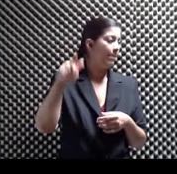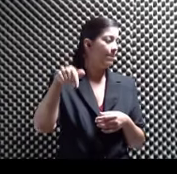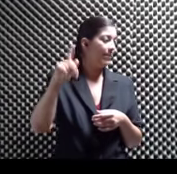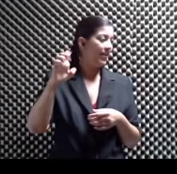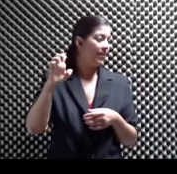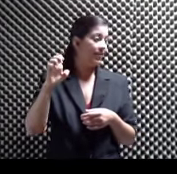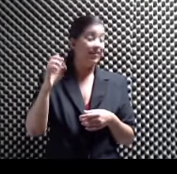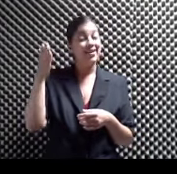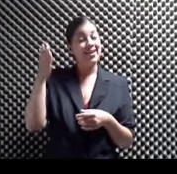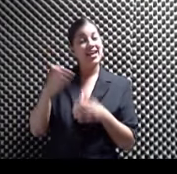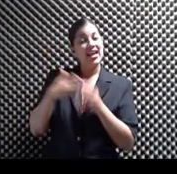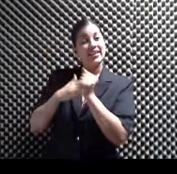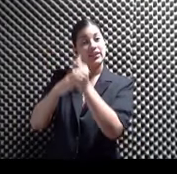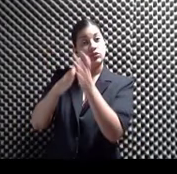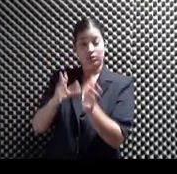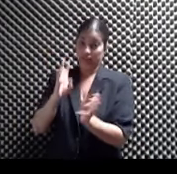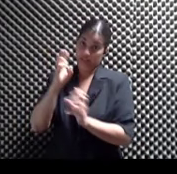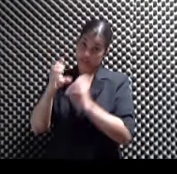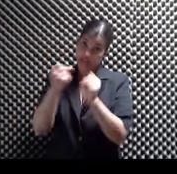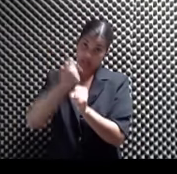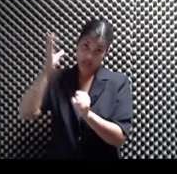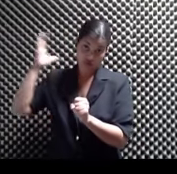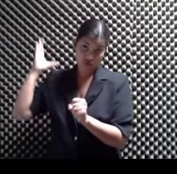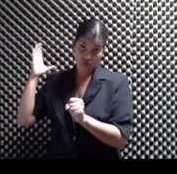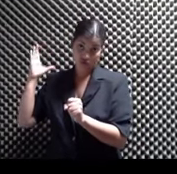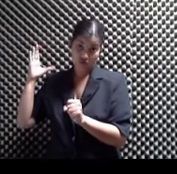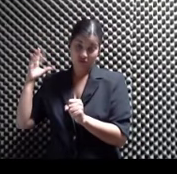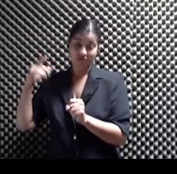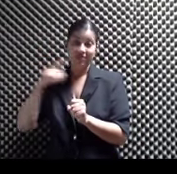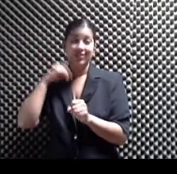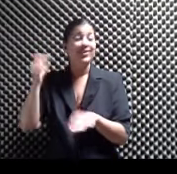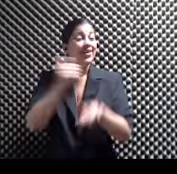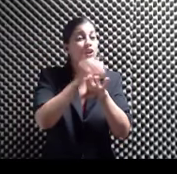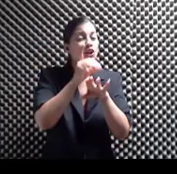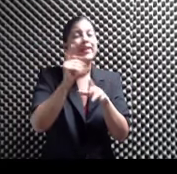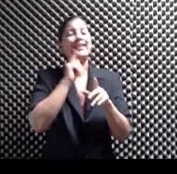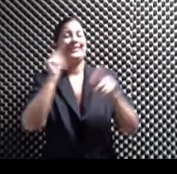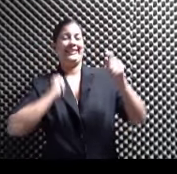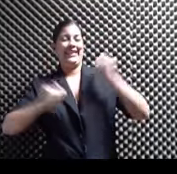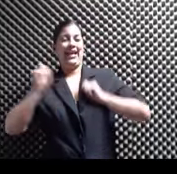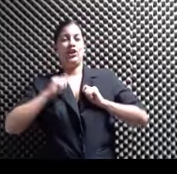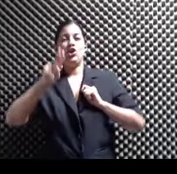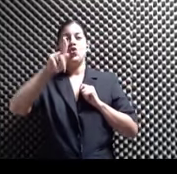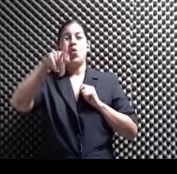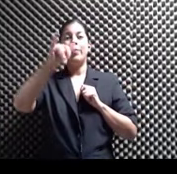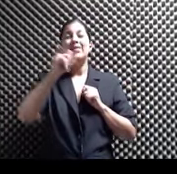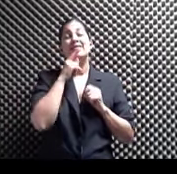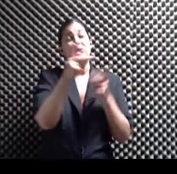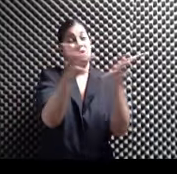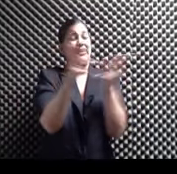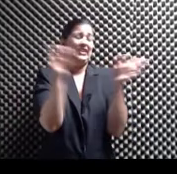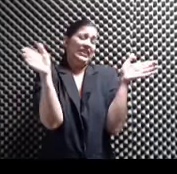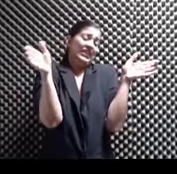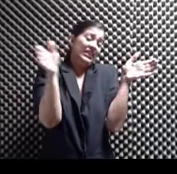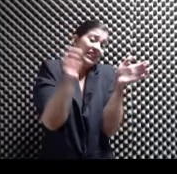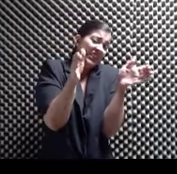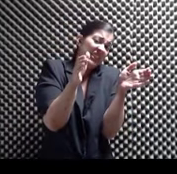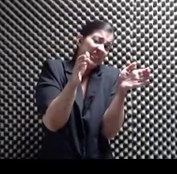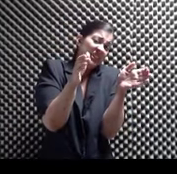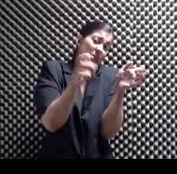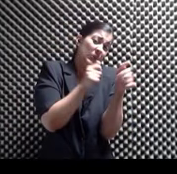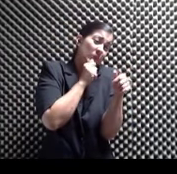directora, lo dirigió hace 6 años y se montó en el Teatrito de la Yupi, un espacio bien pequeño, bien